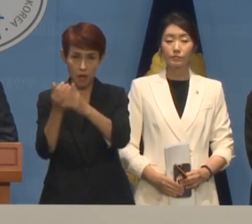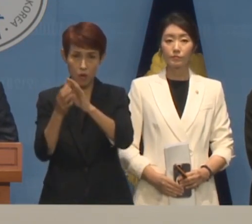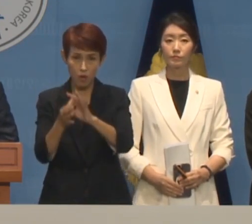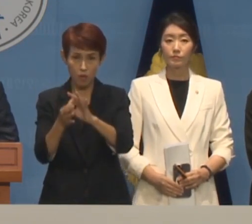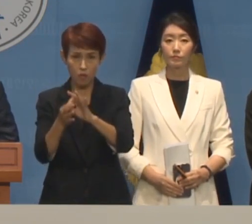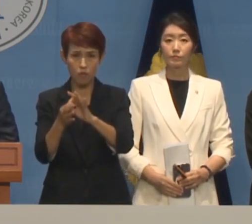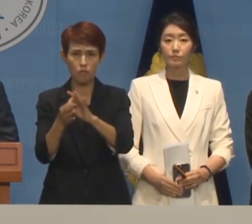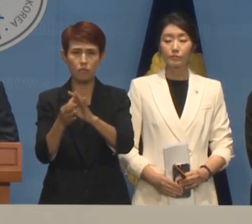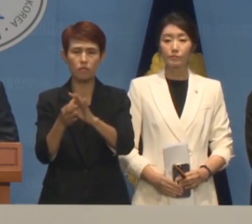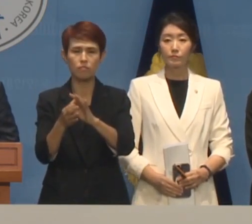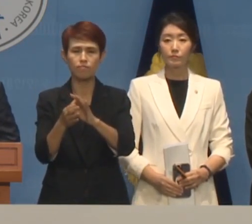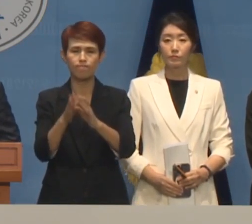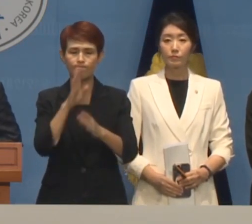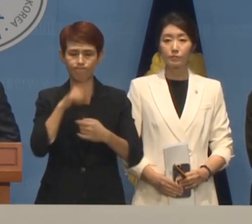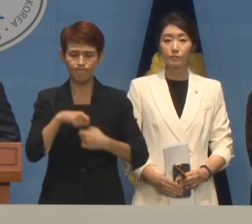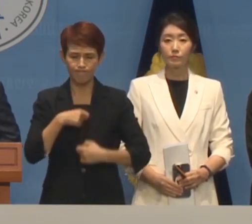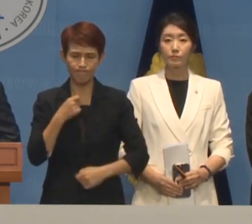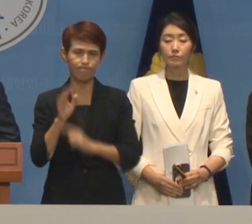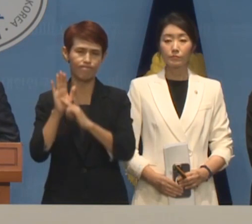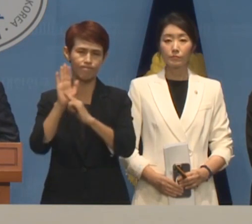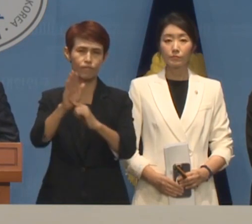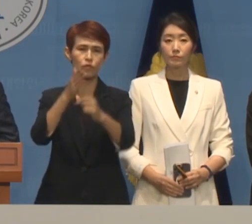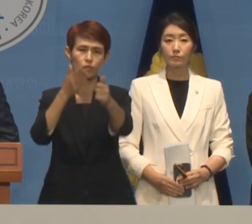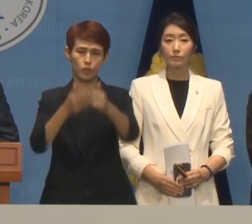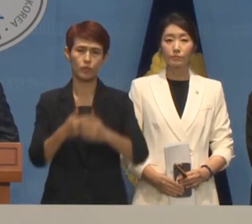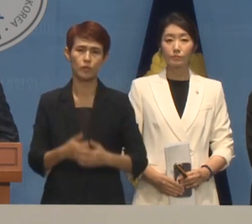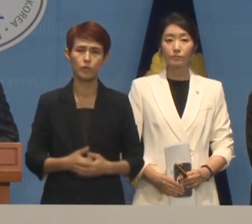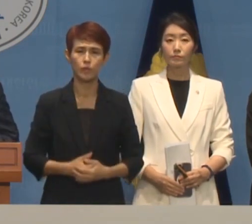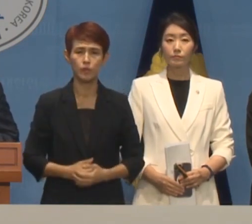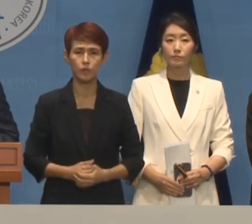실체를 국민에게 말해 주십시오.